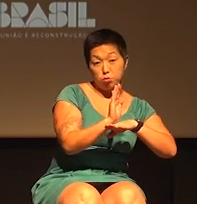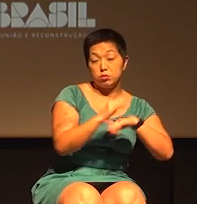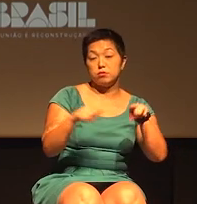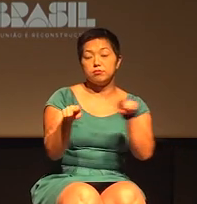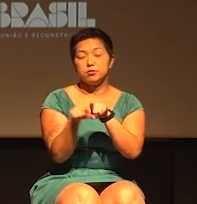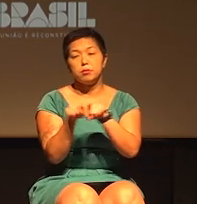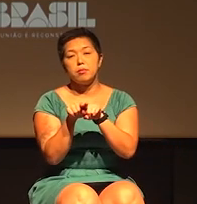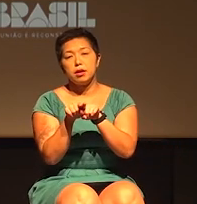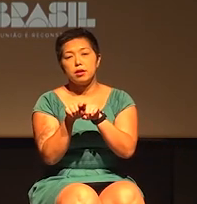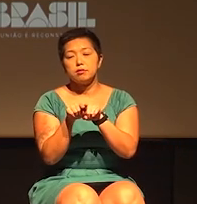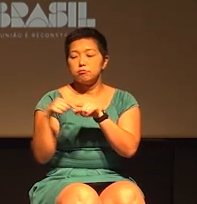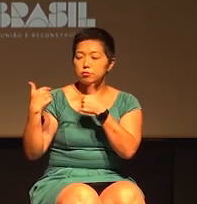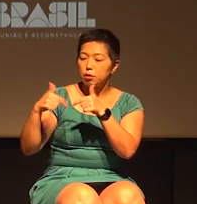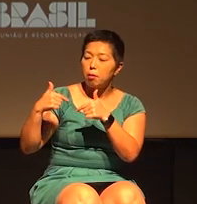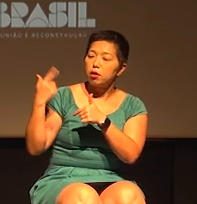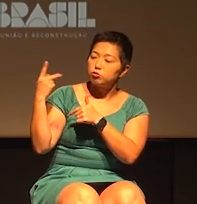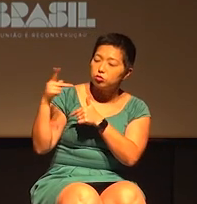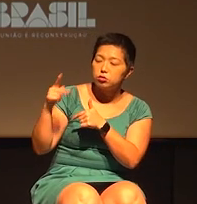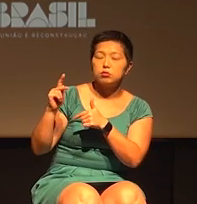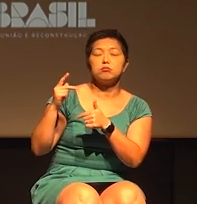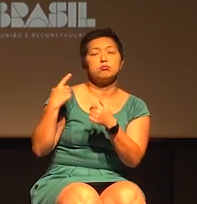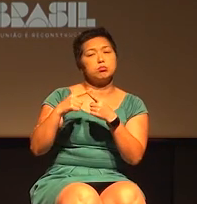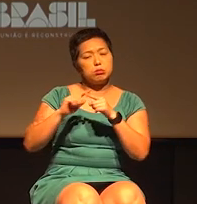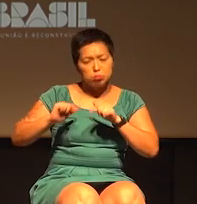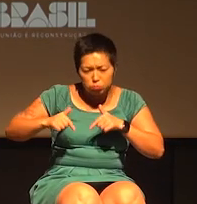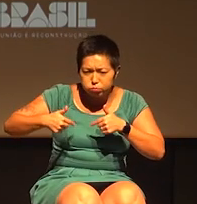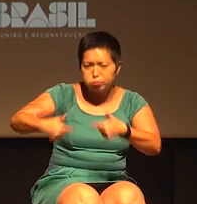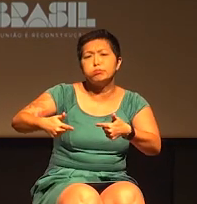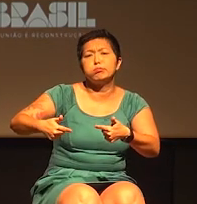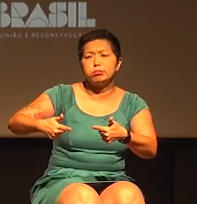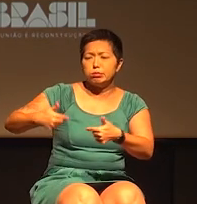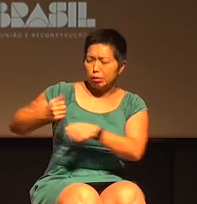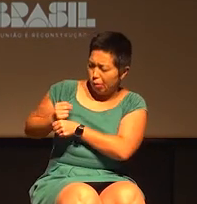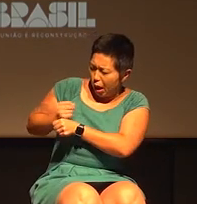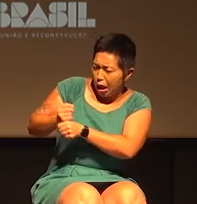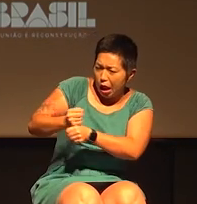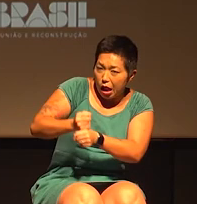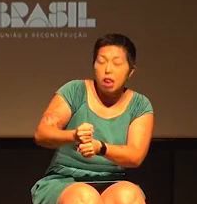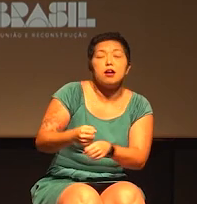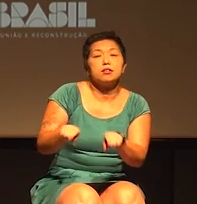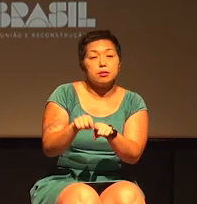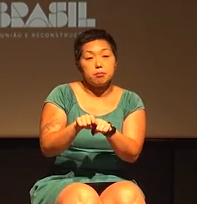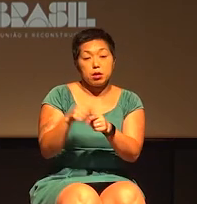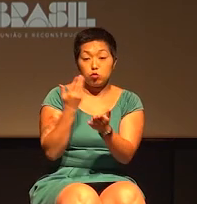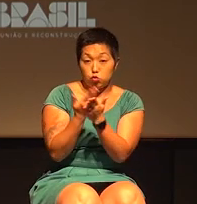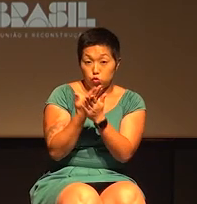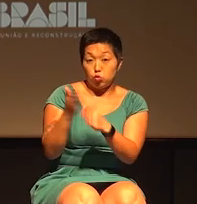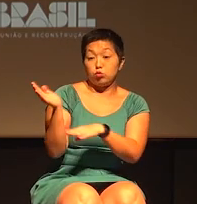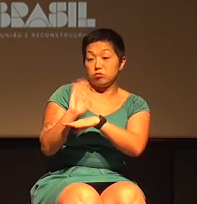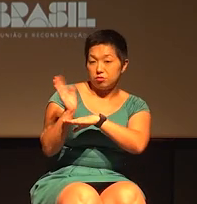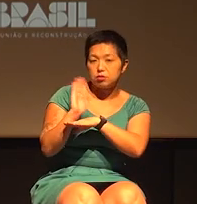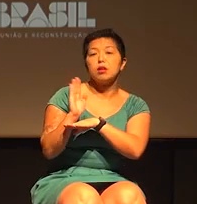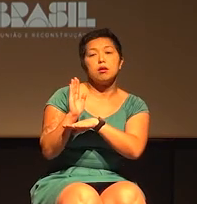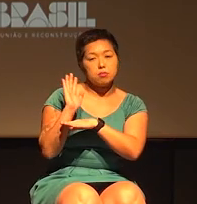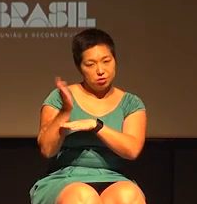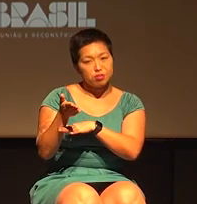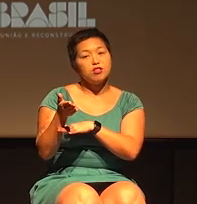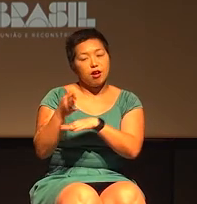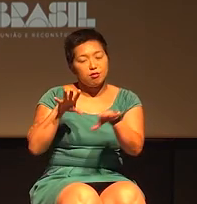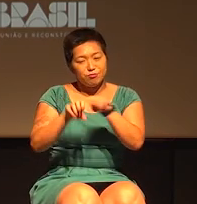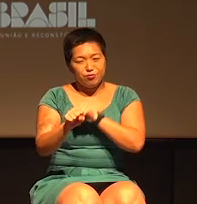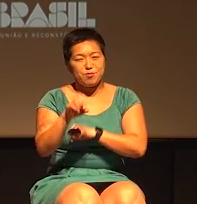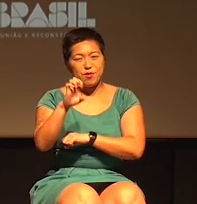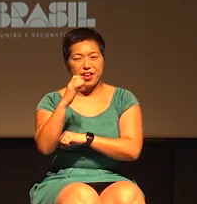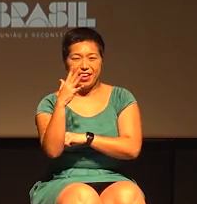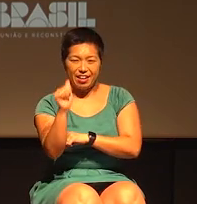com com todo esse seu trabalho que você é uma ativista né de longa data aí cineasta que estudou cinema também gente ela fez